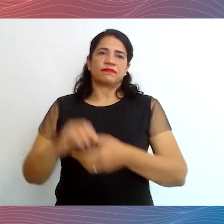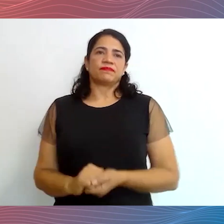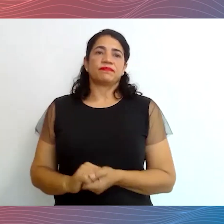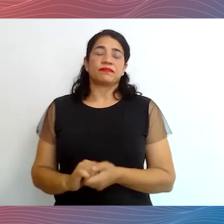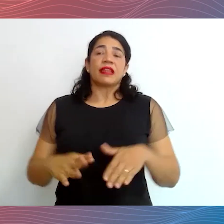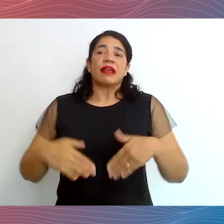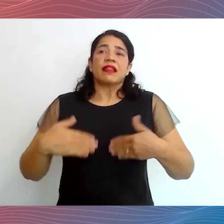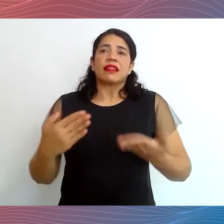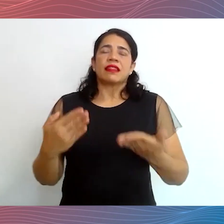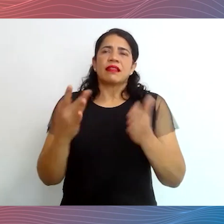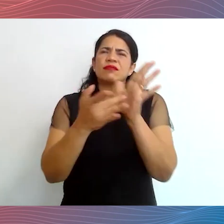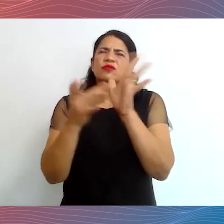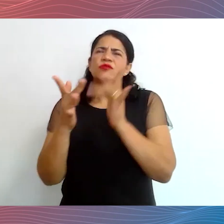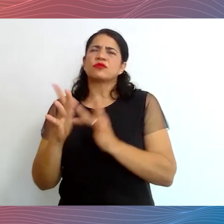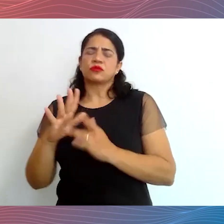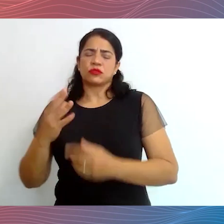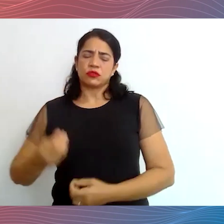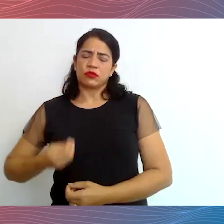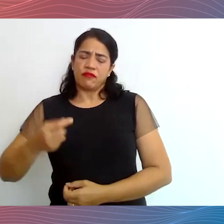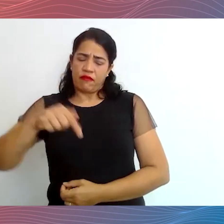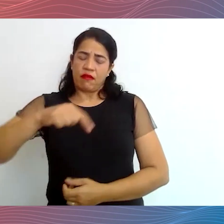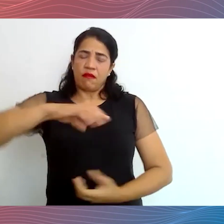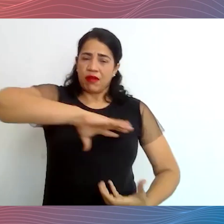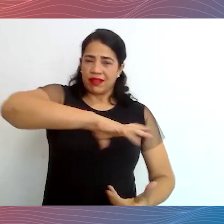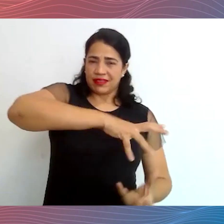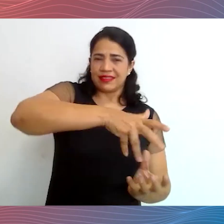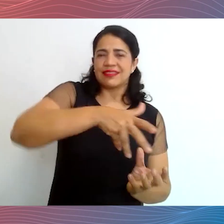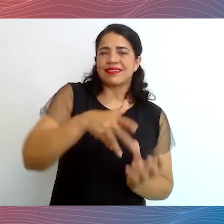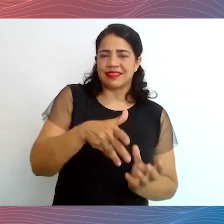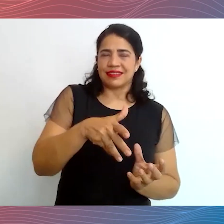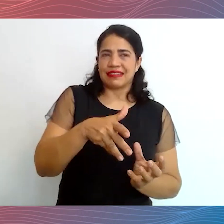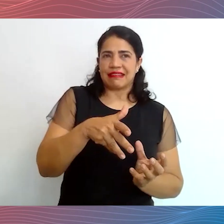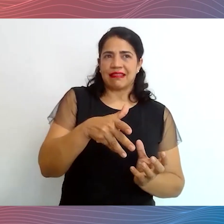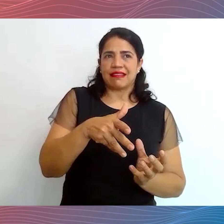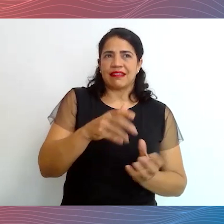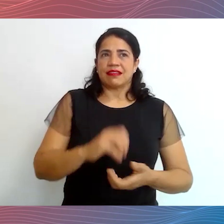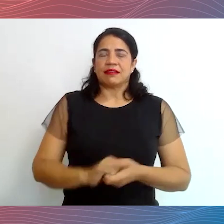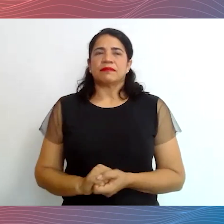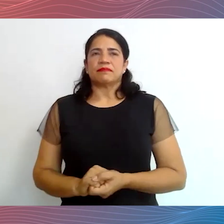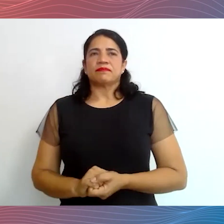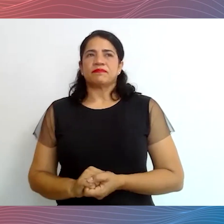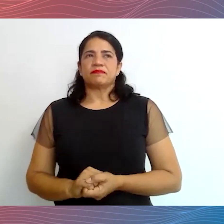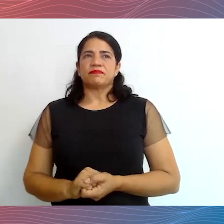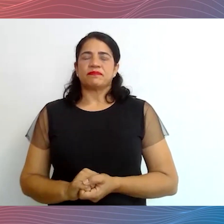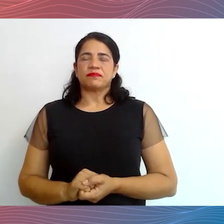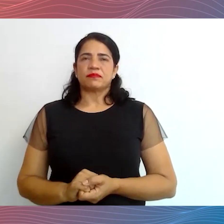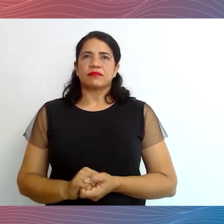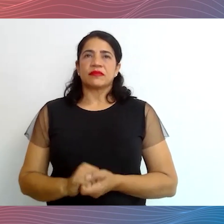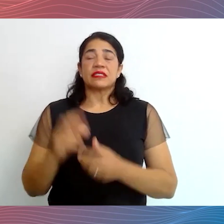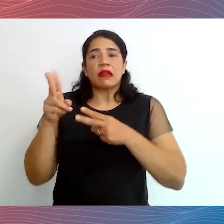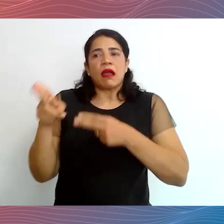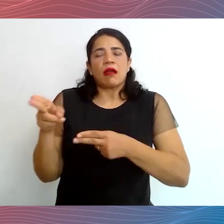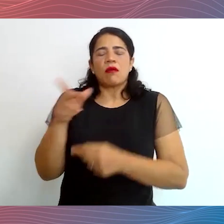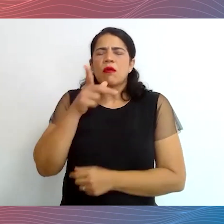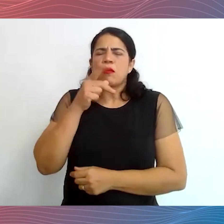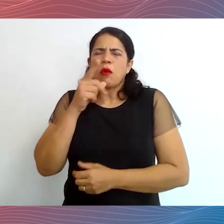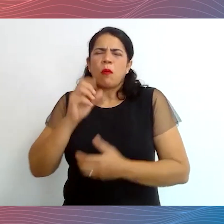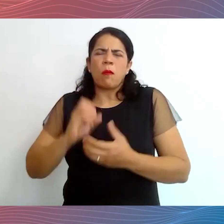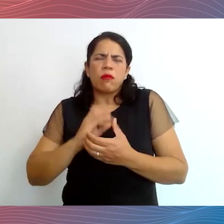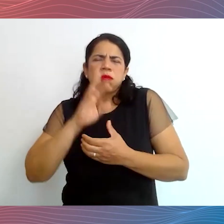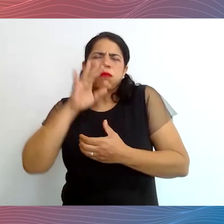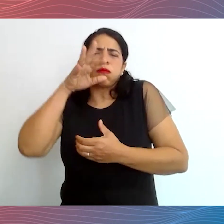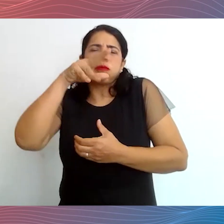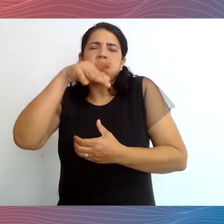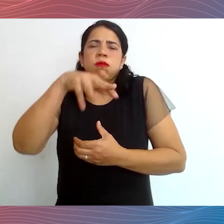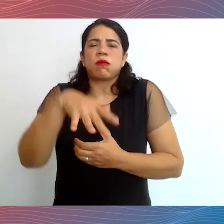homem como a fonte da vida, fonte da graça. Ele se tornou o Espírito. O Espírito